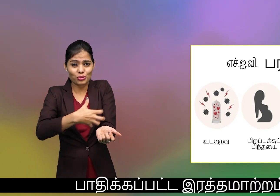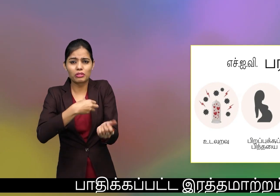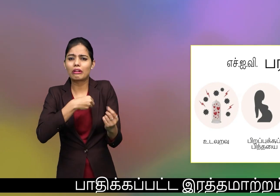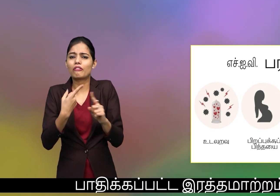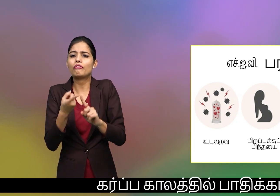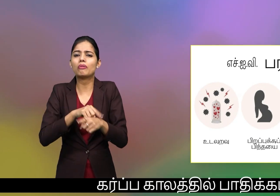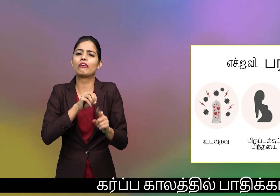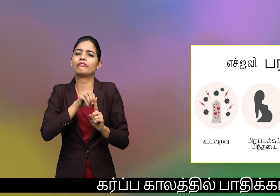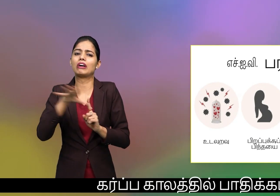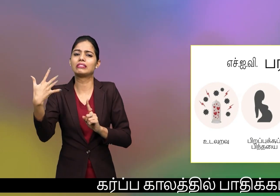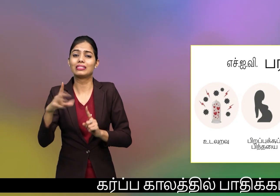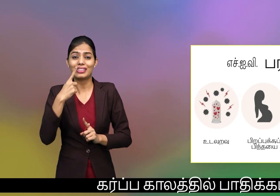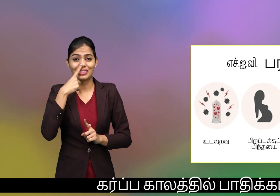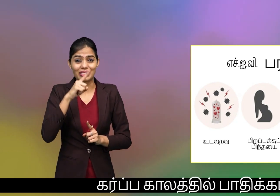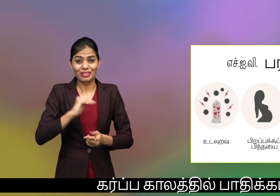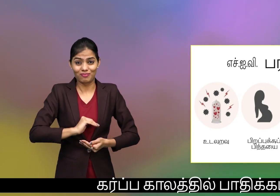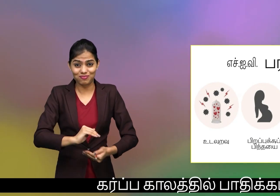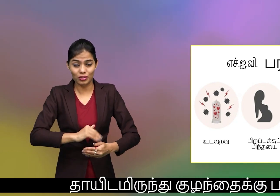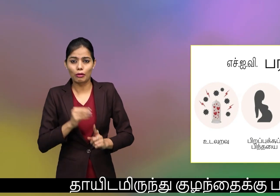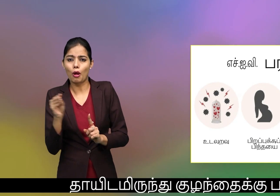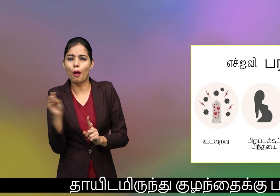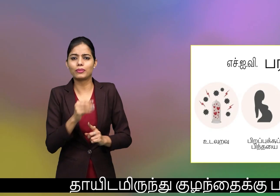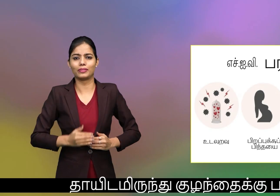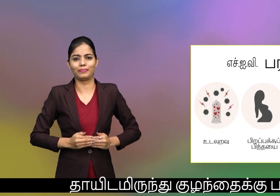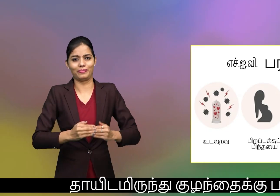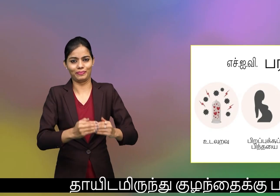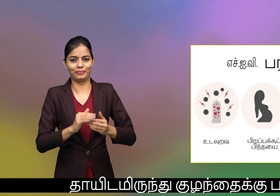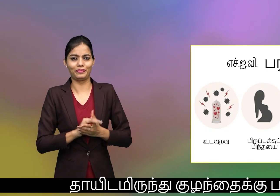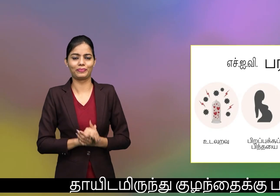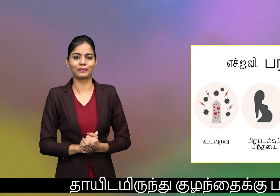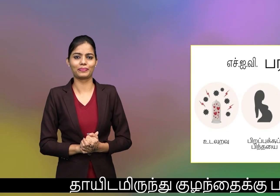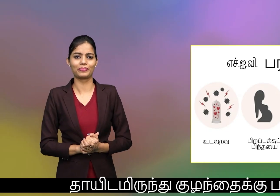மற்றும் கர்ப்ப காலத்தில் பாதிக்கப்பட்ட தாயிடமிருந்து குழந்தைக்கு பரவுகிறது.